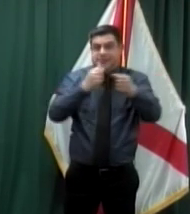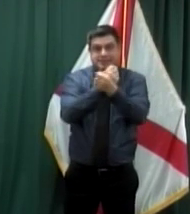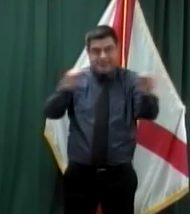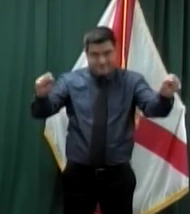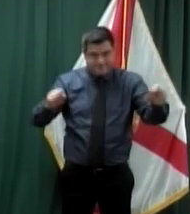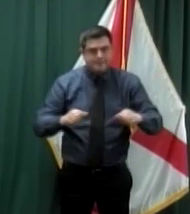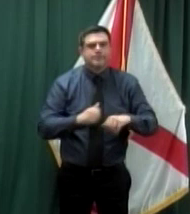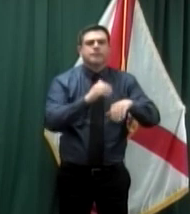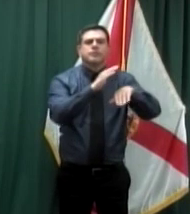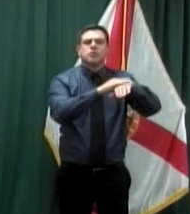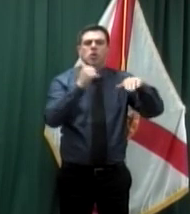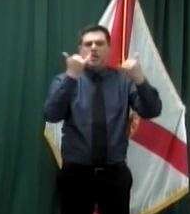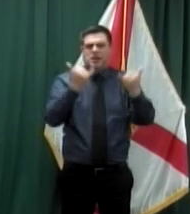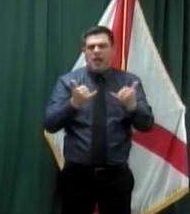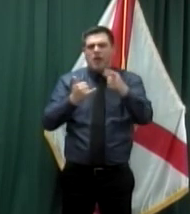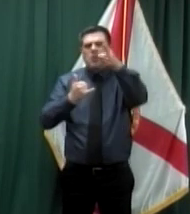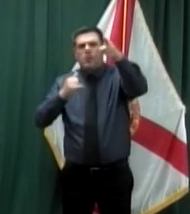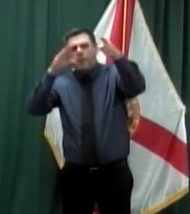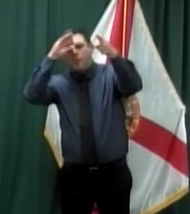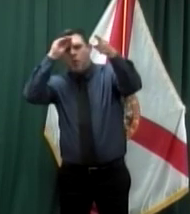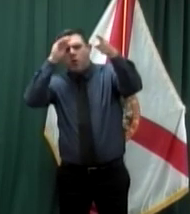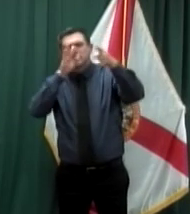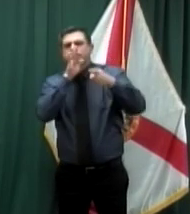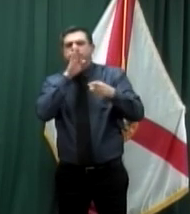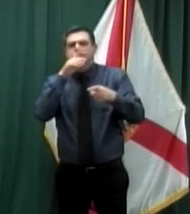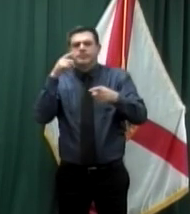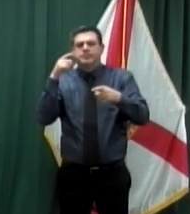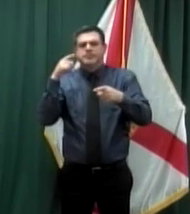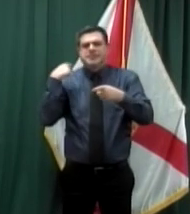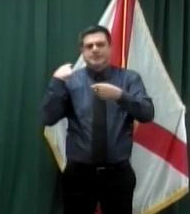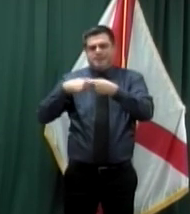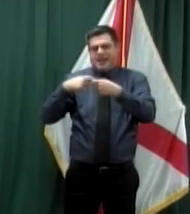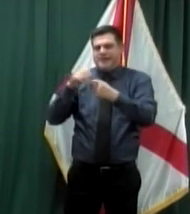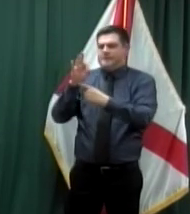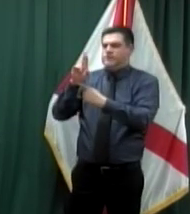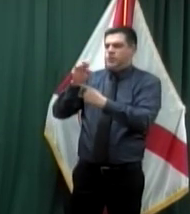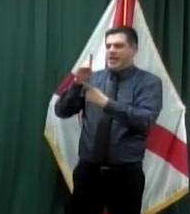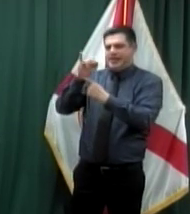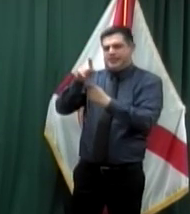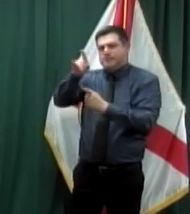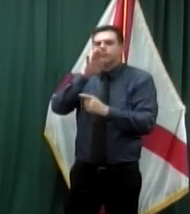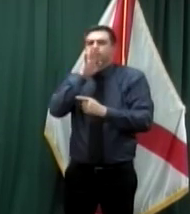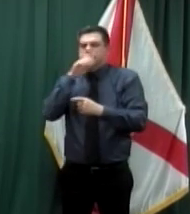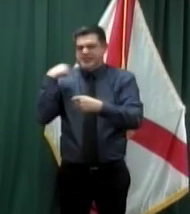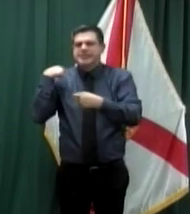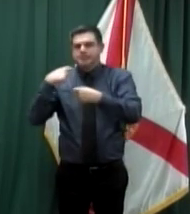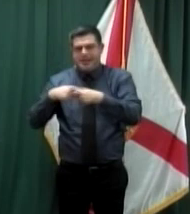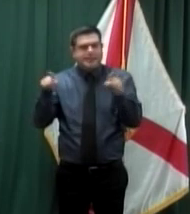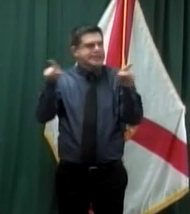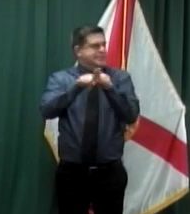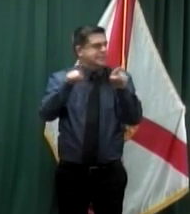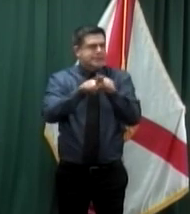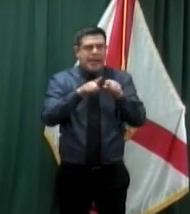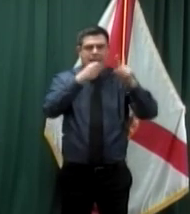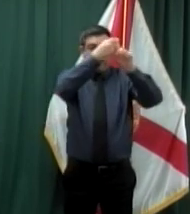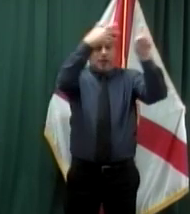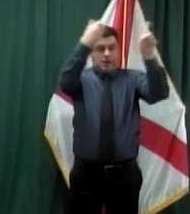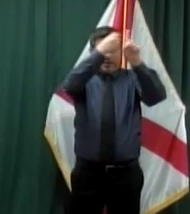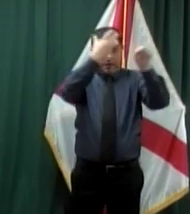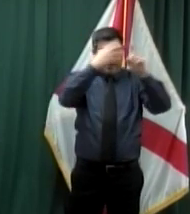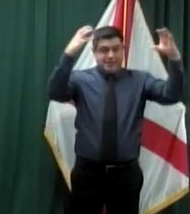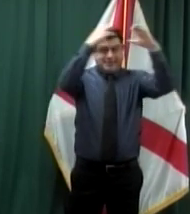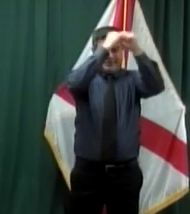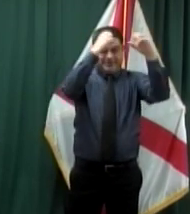Freddie's going to give our Hispanic translation. He's getting to be a frequent face around here, one of our